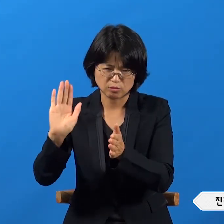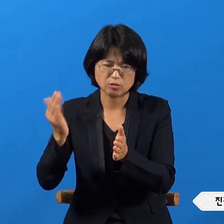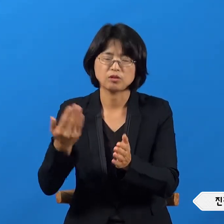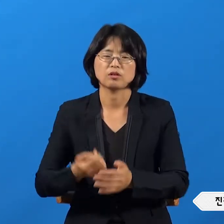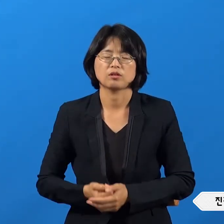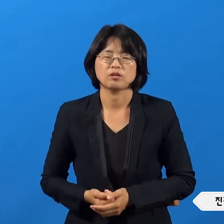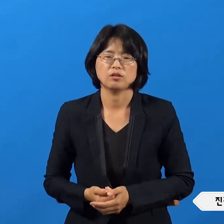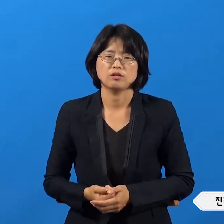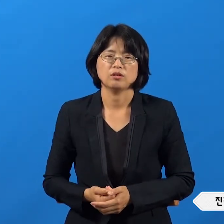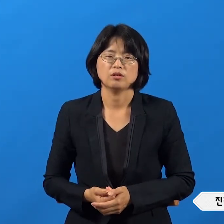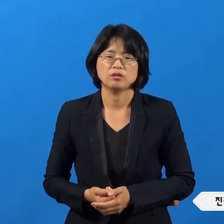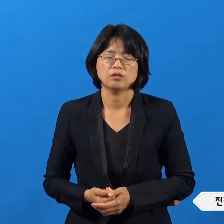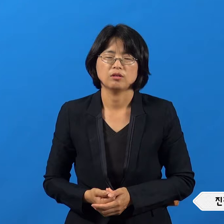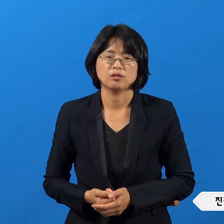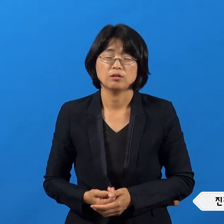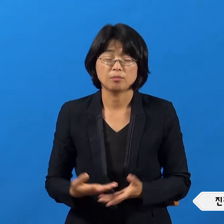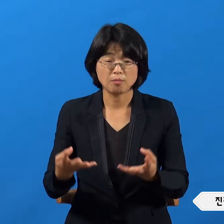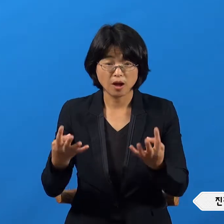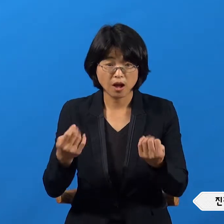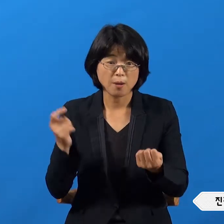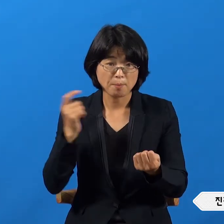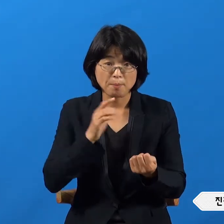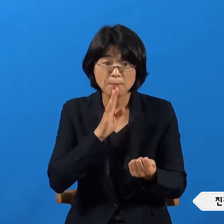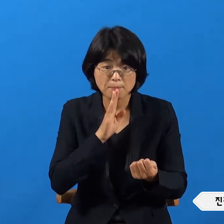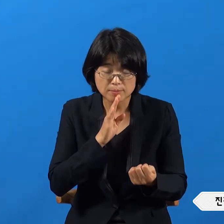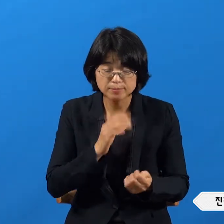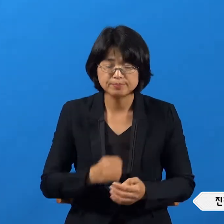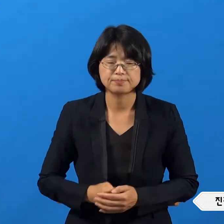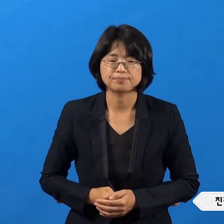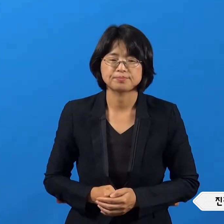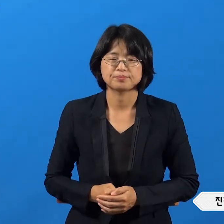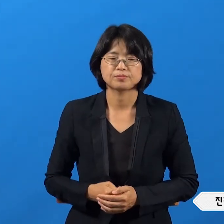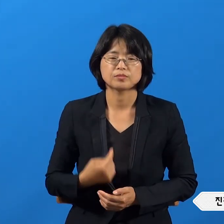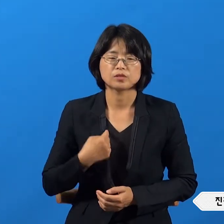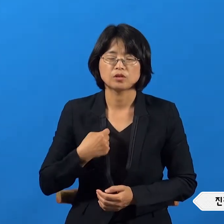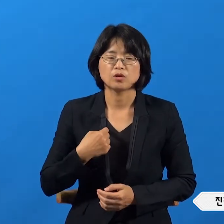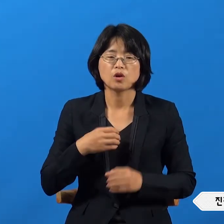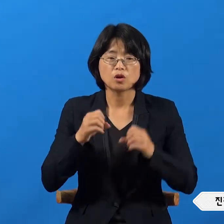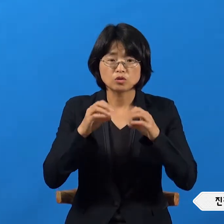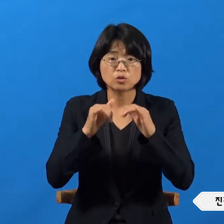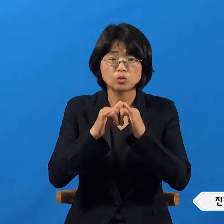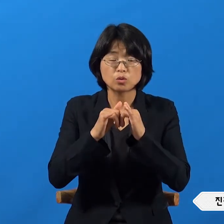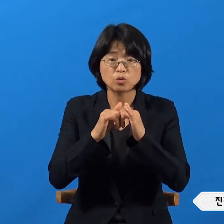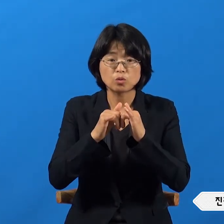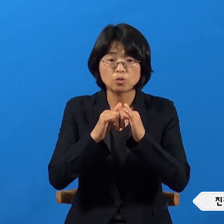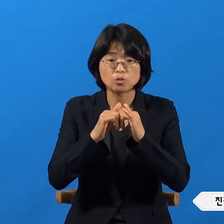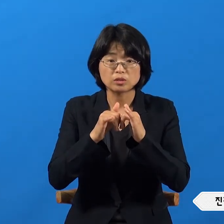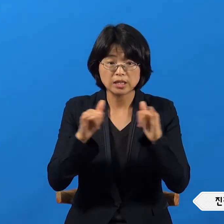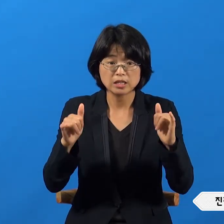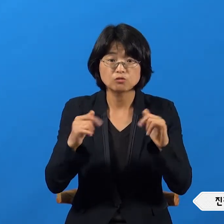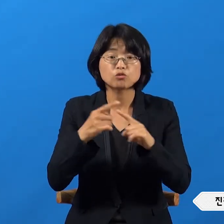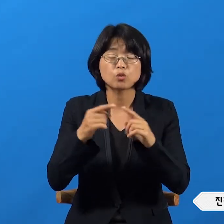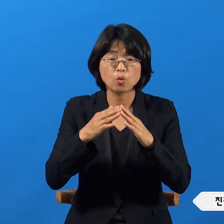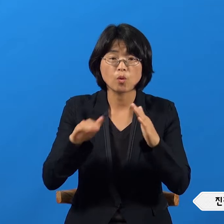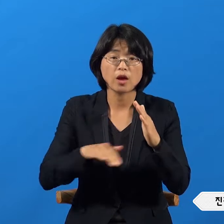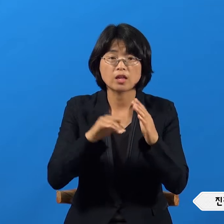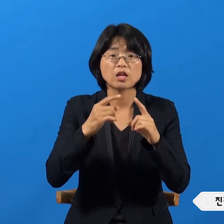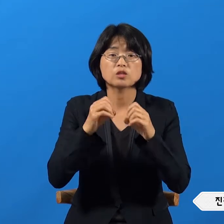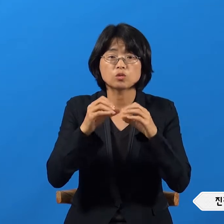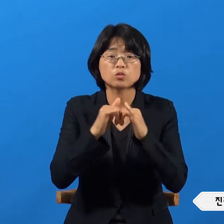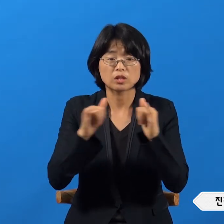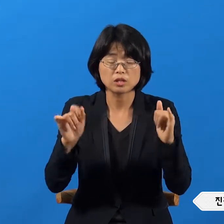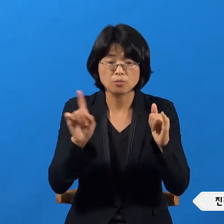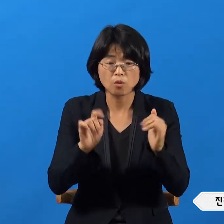않았습니까? 저희 교회 전도사님 중에 한 분이 지난주에 제가 이메일을 보내셨습니다. 이렇게 그는